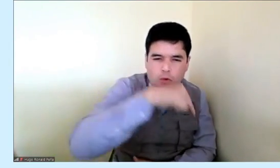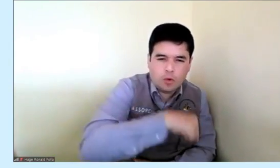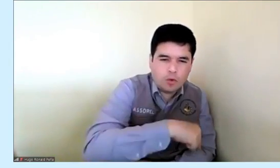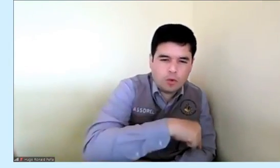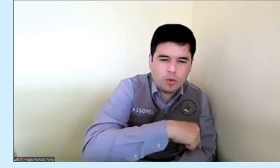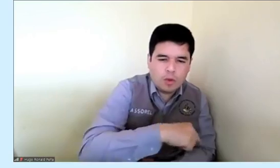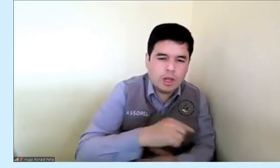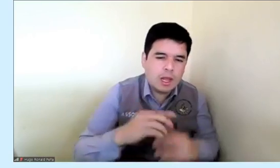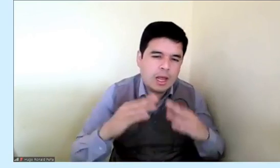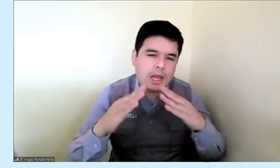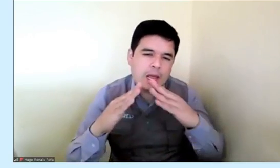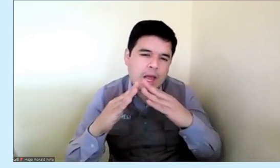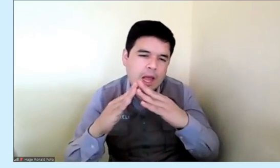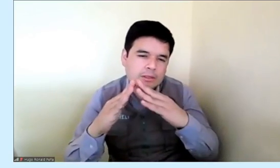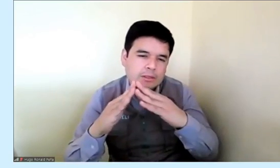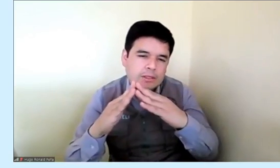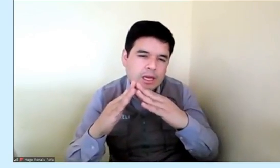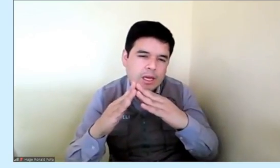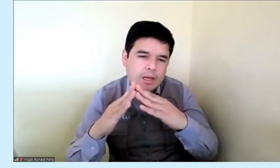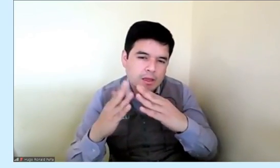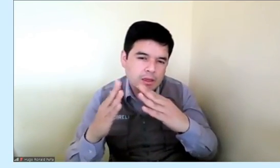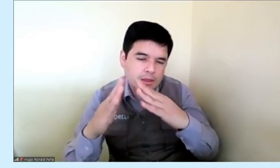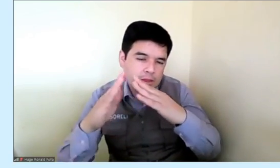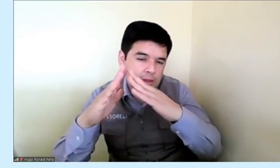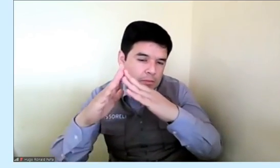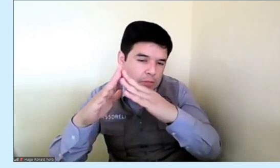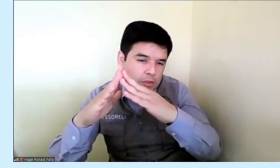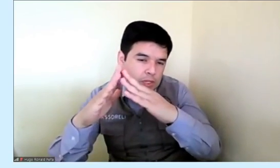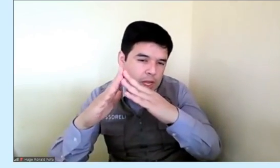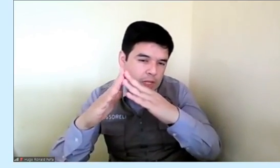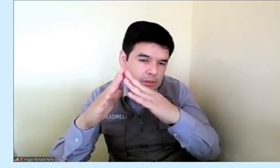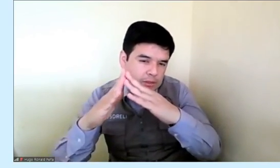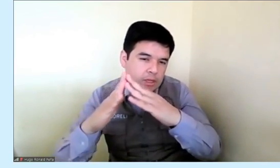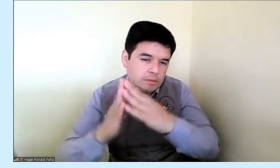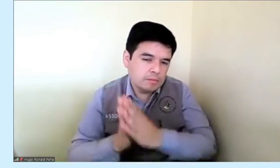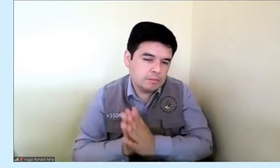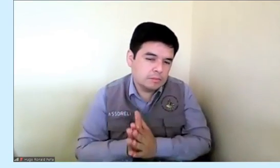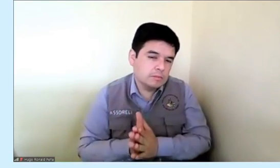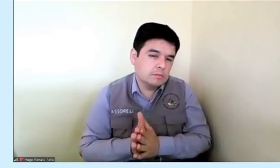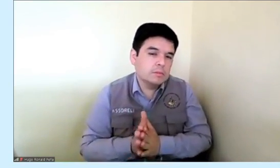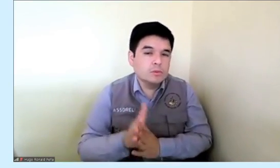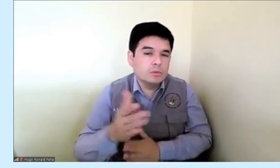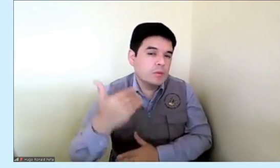¿Quién llegó a casa? ¿Quién llegó a casa?